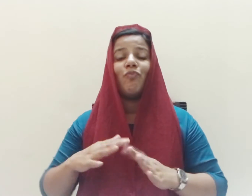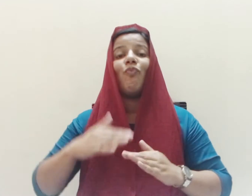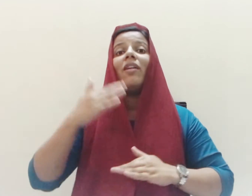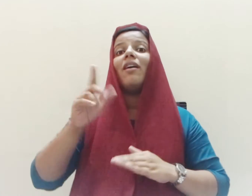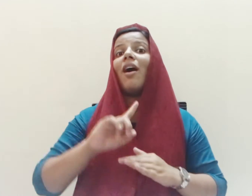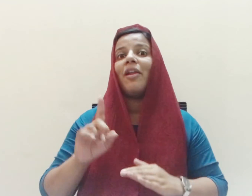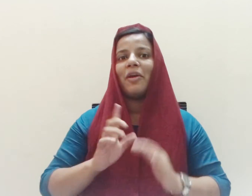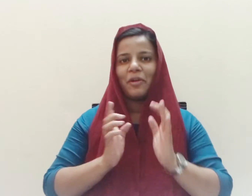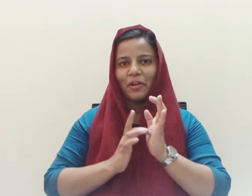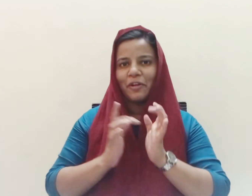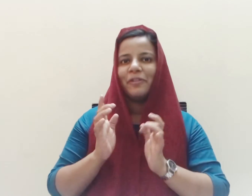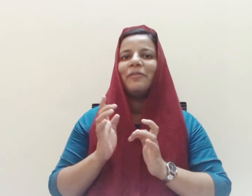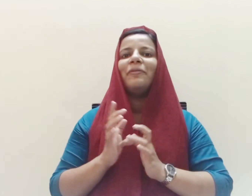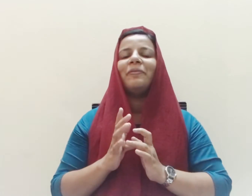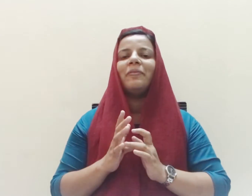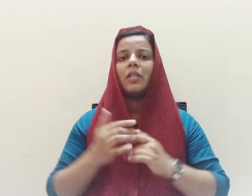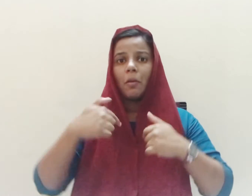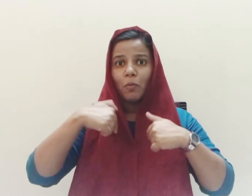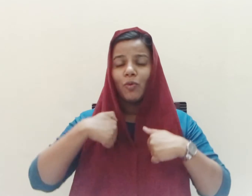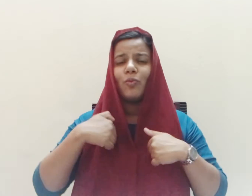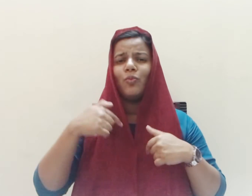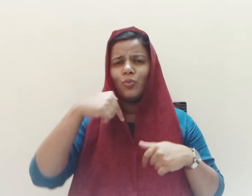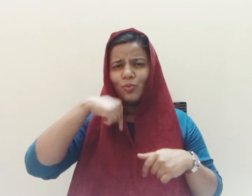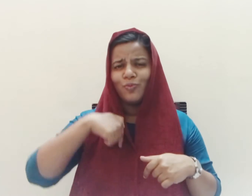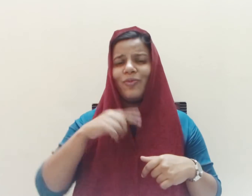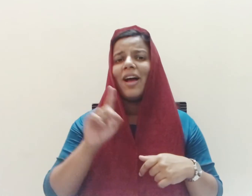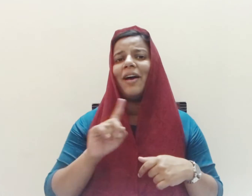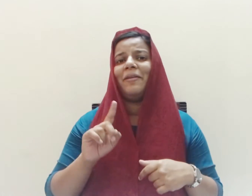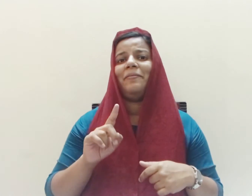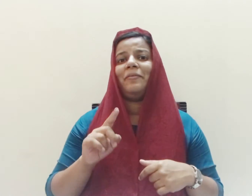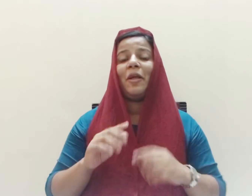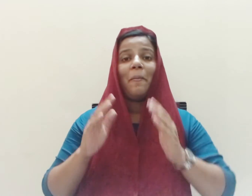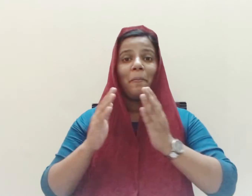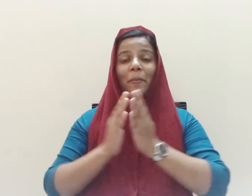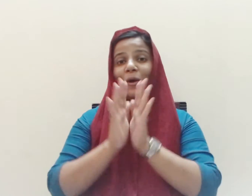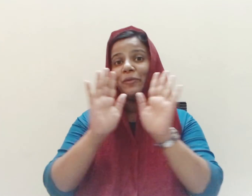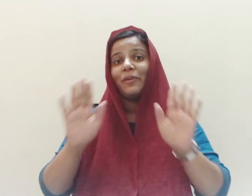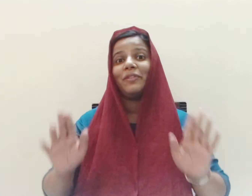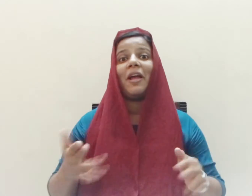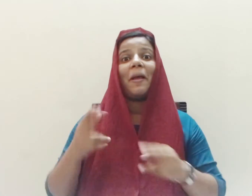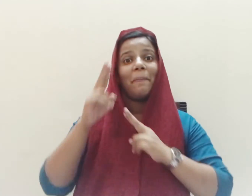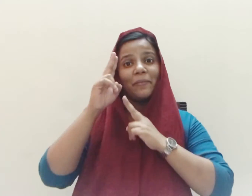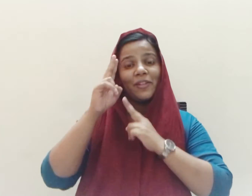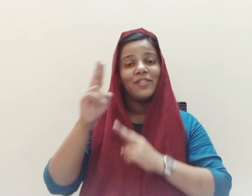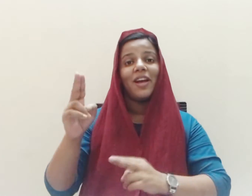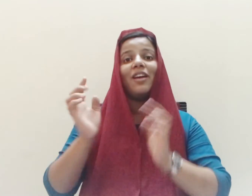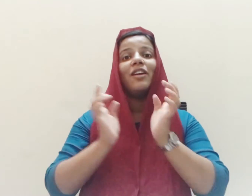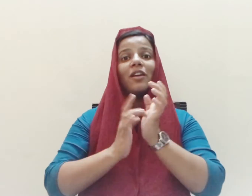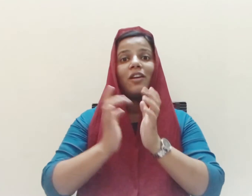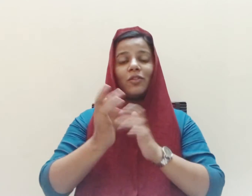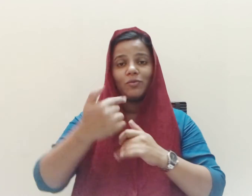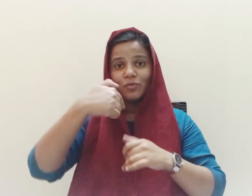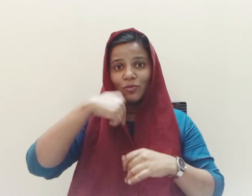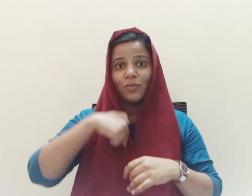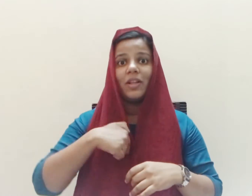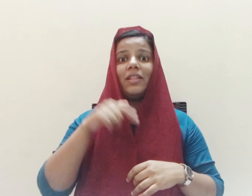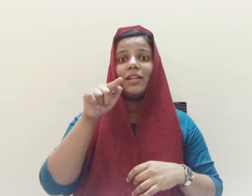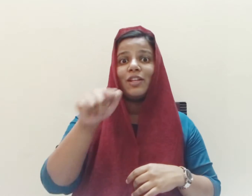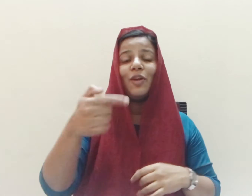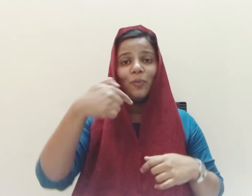വലിയവനല്ലോ. ആമേൻ. നമ്മളിലുള്ളവൻ, നമ്മുടെ അകത്ത് വസിക്കുന്നവൻ, മഹത്വത്തിൻ്റെ പ്രത്യാശയായ ക്രിസ്തു നിങ്ങളുടെ അകത്തും എൻ്റെ അകത്തും